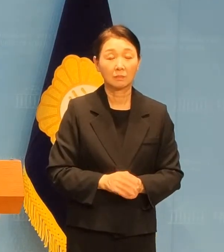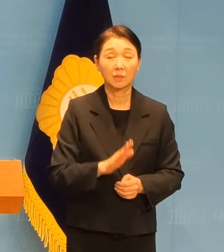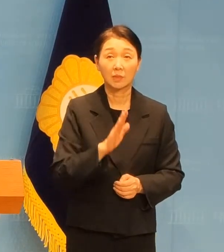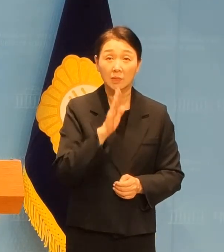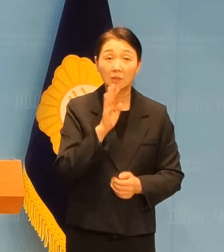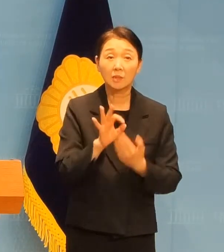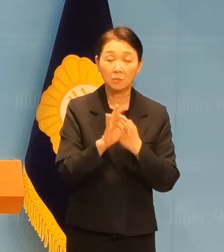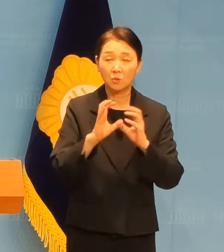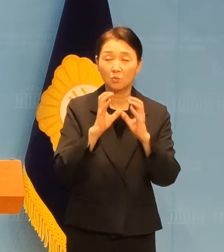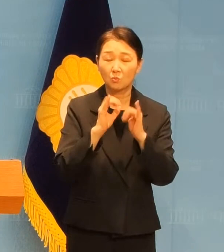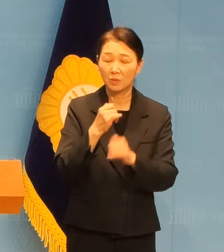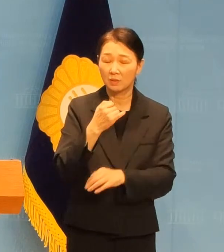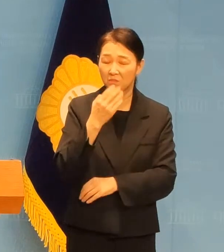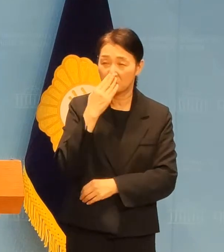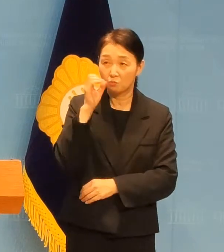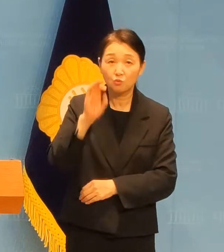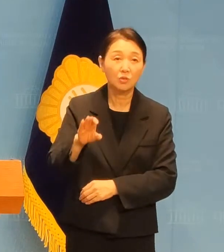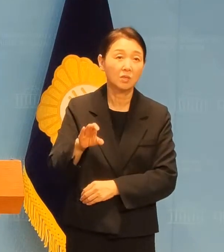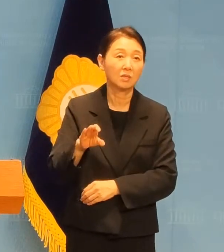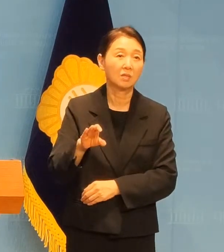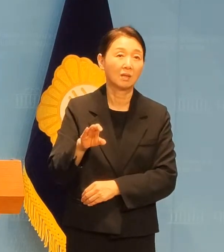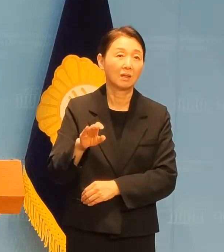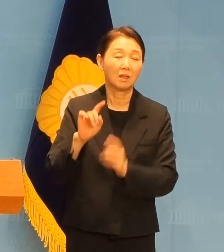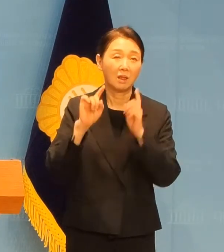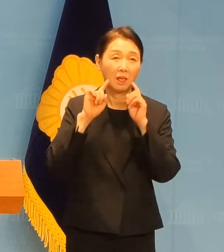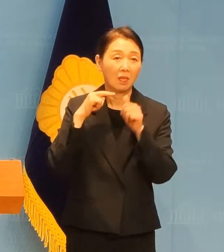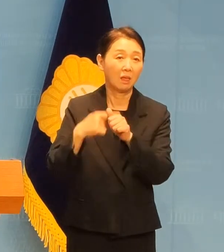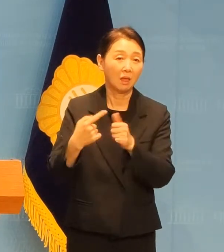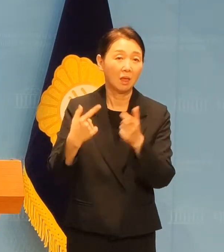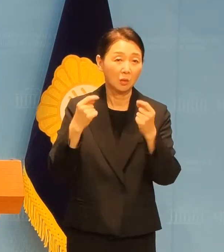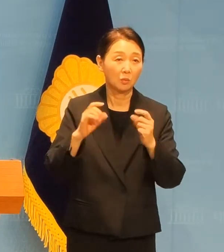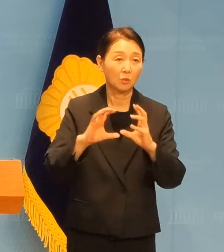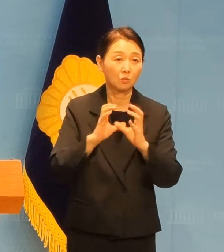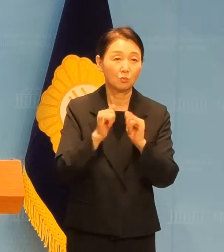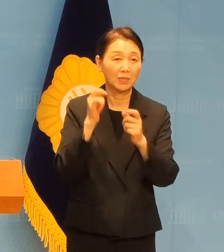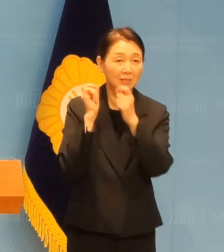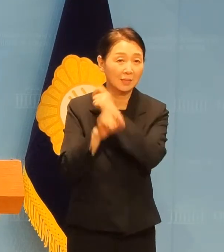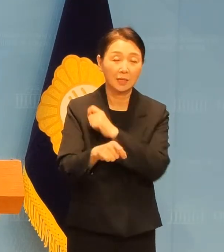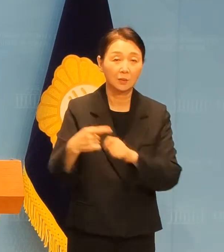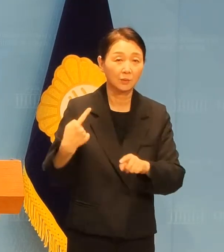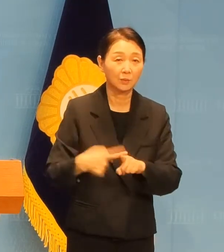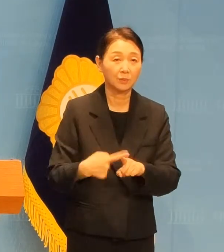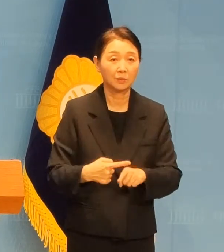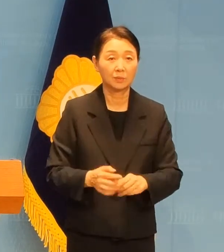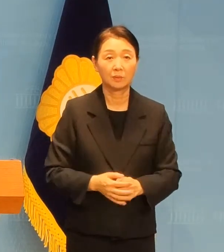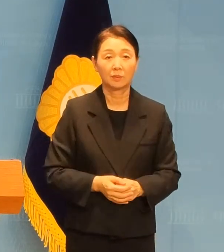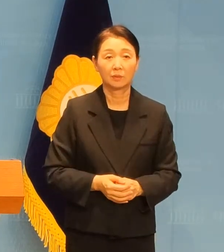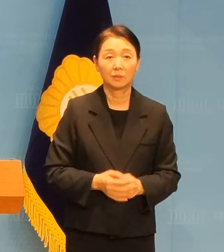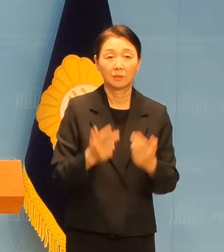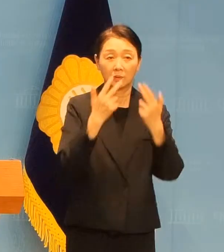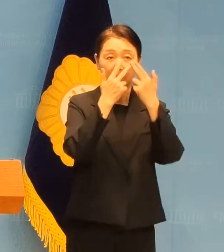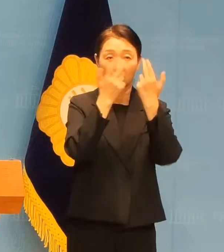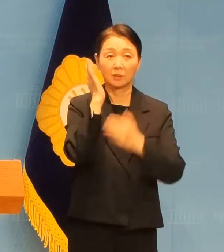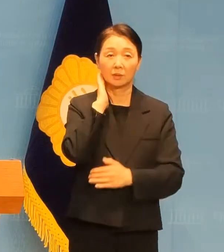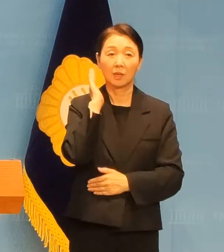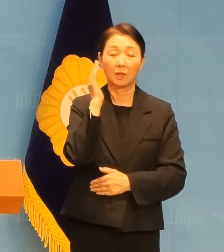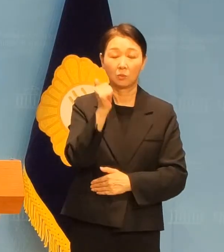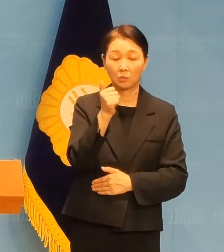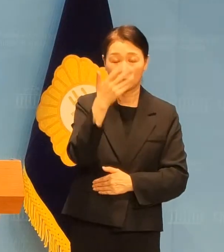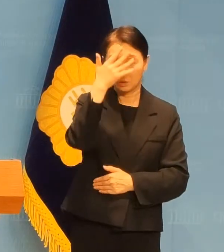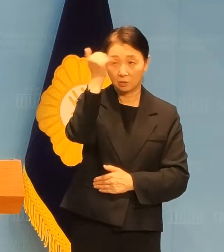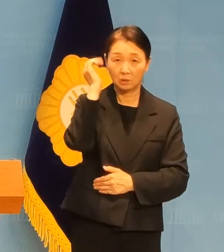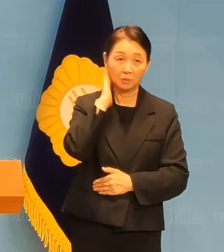사실이라면 국민을 우롱하고 기만한 대국민 사기극입니다. 이 대통령은 트럼프